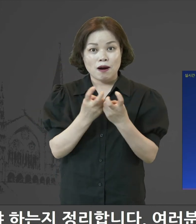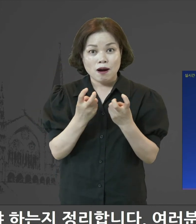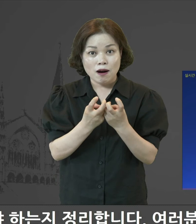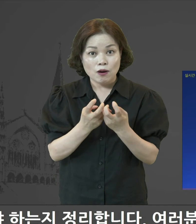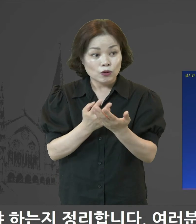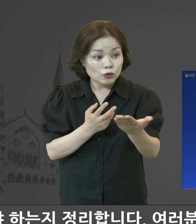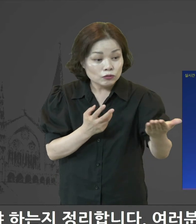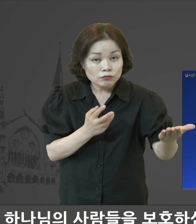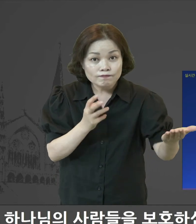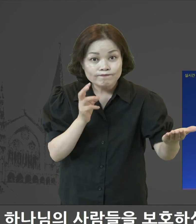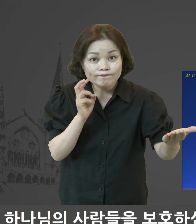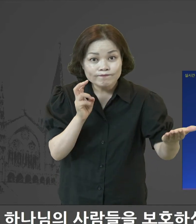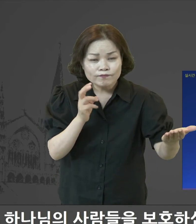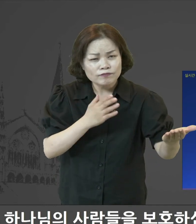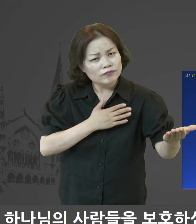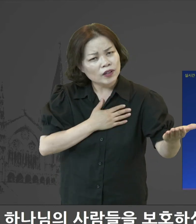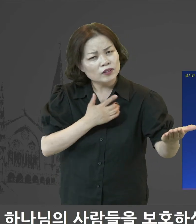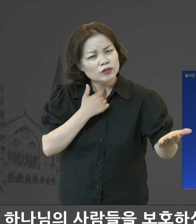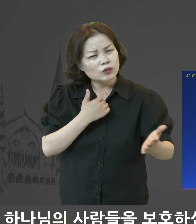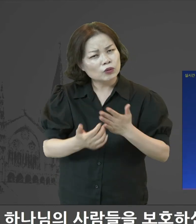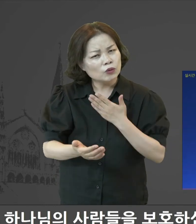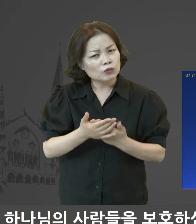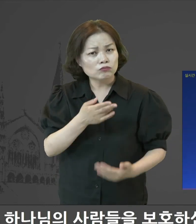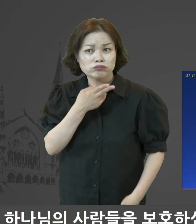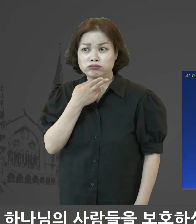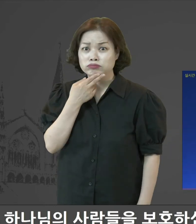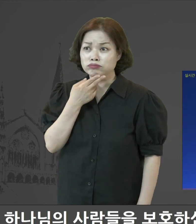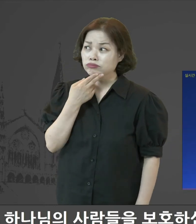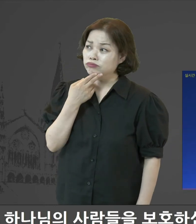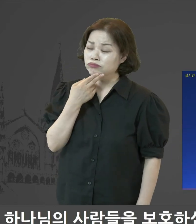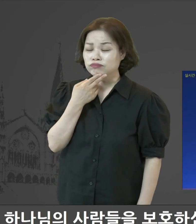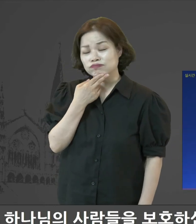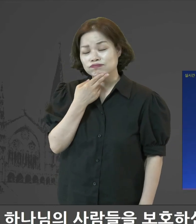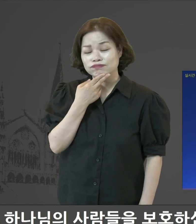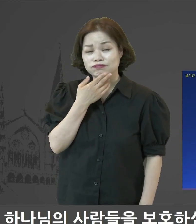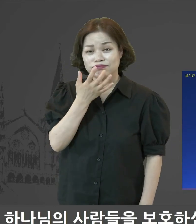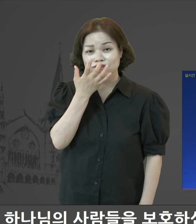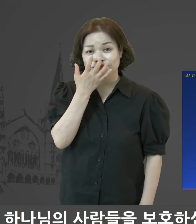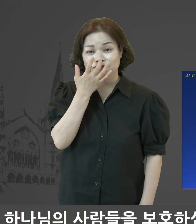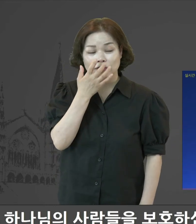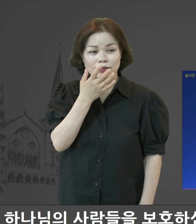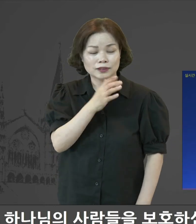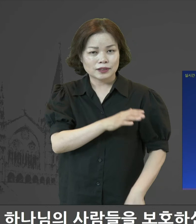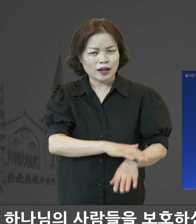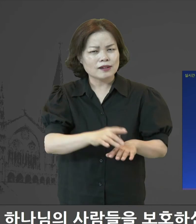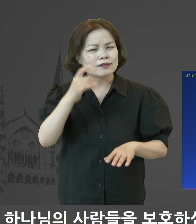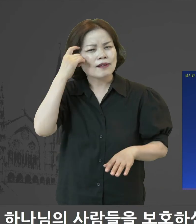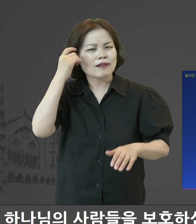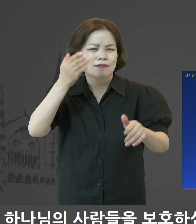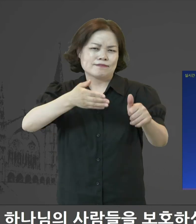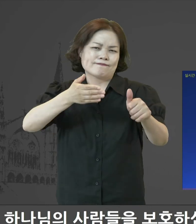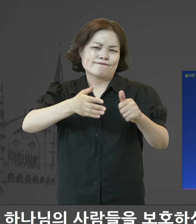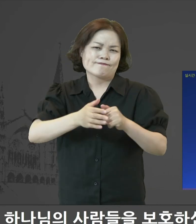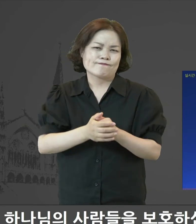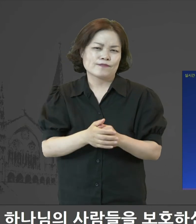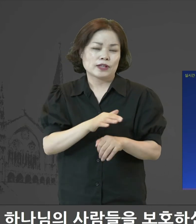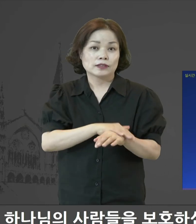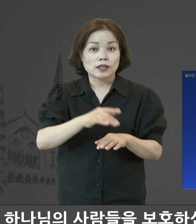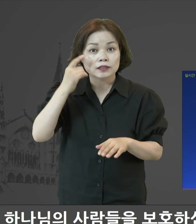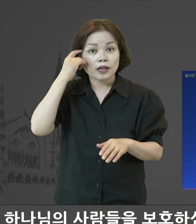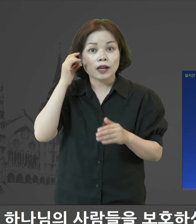여러분, 나는 그런 경험이 없는데요, 그러십니까? 잘 찾아보세요. 잘